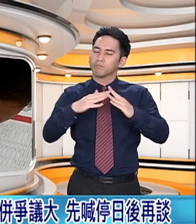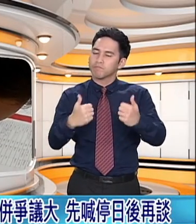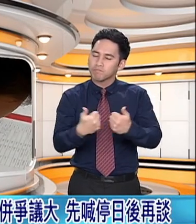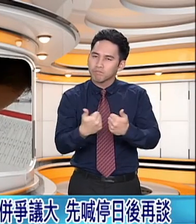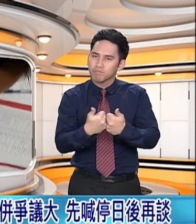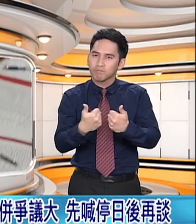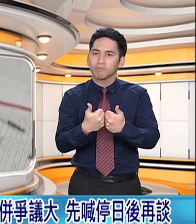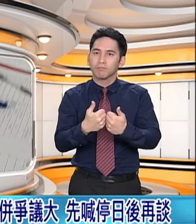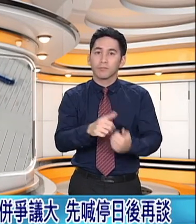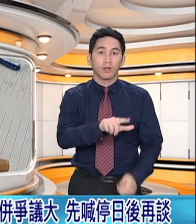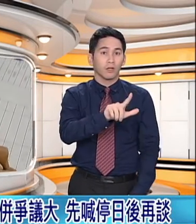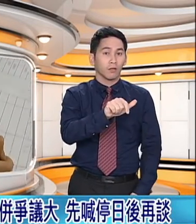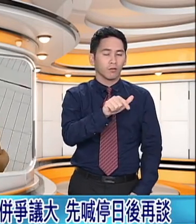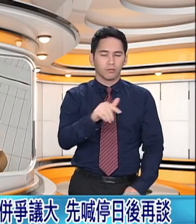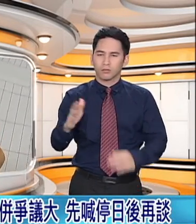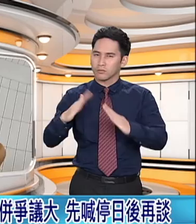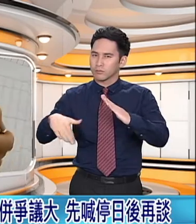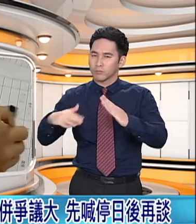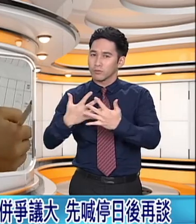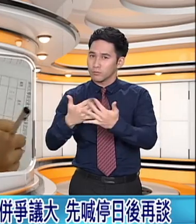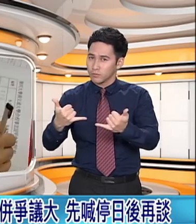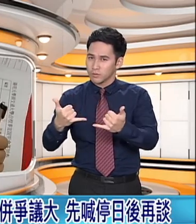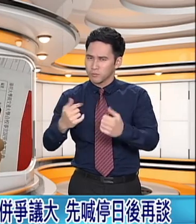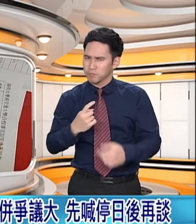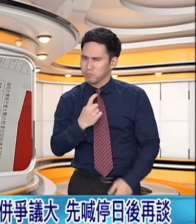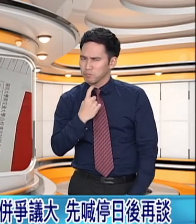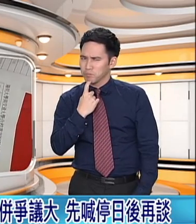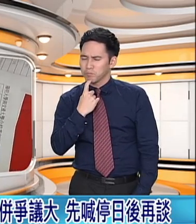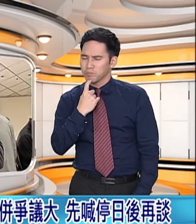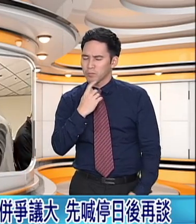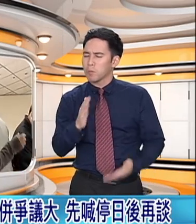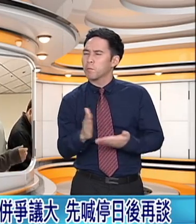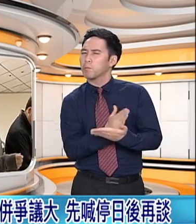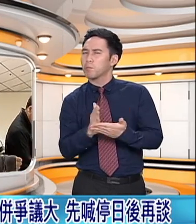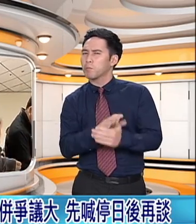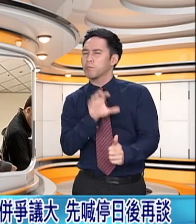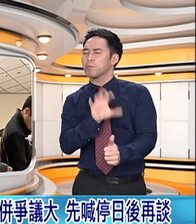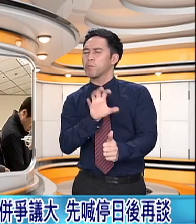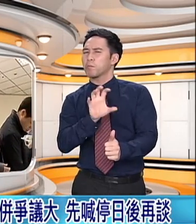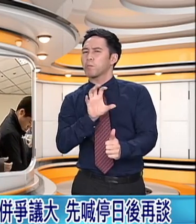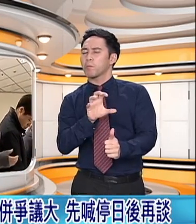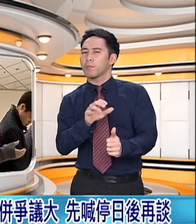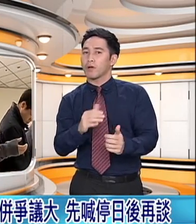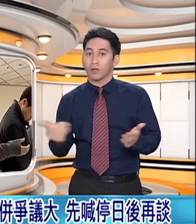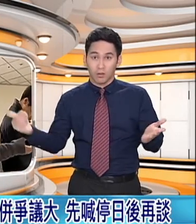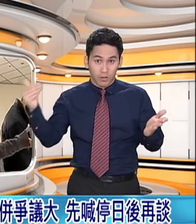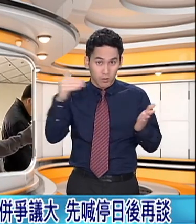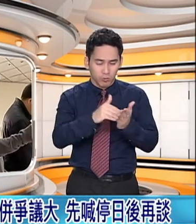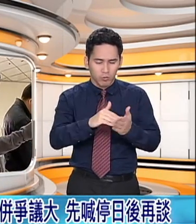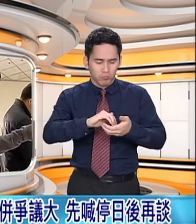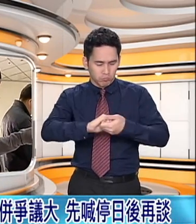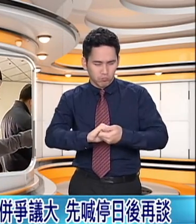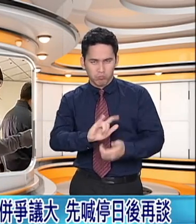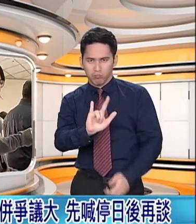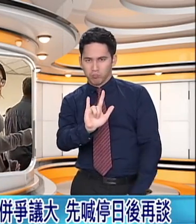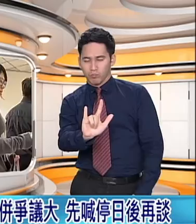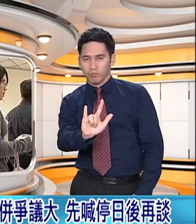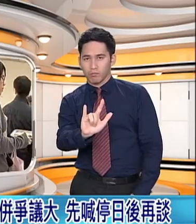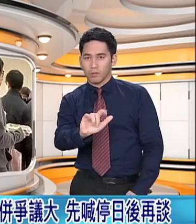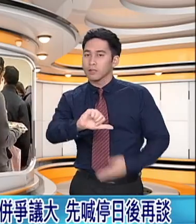对合并的计划质疑声浪不断，最终决议先暂缓，下学期再召开会议讨